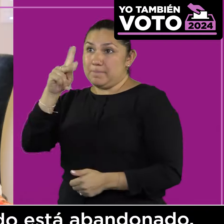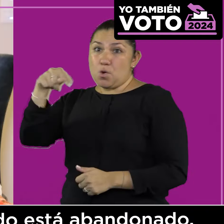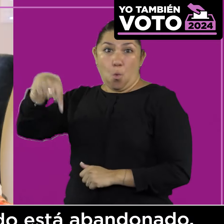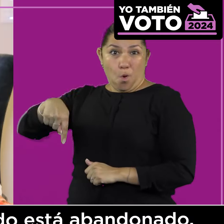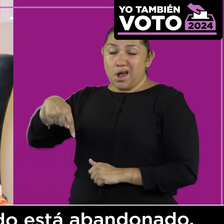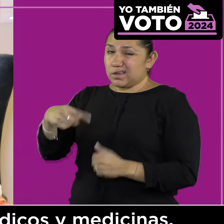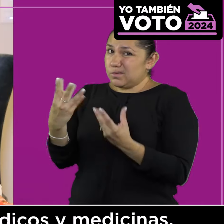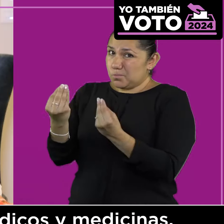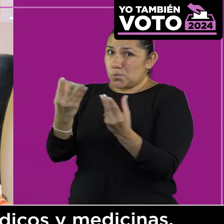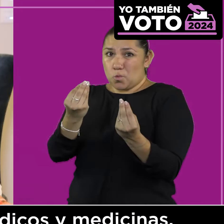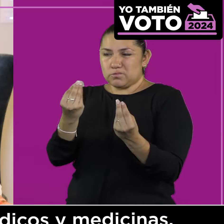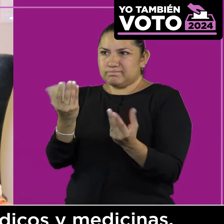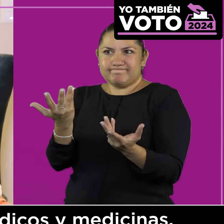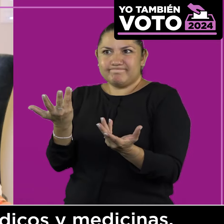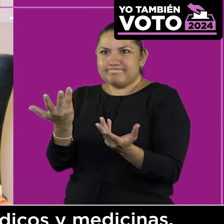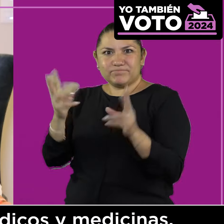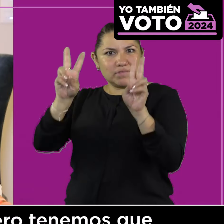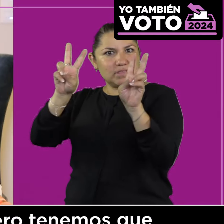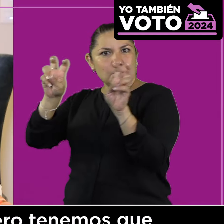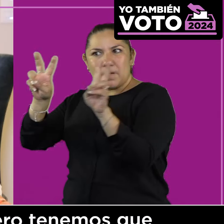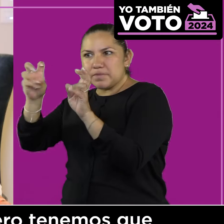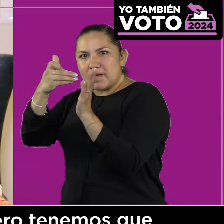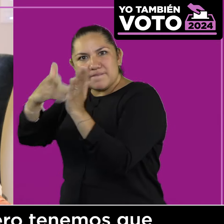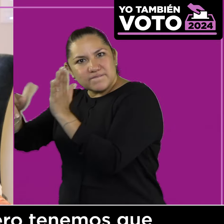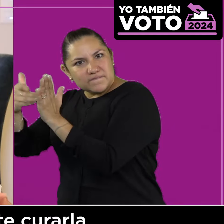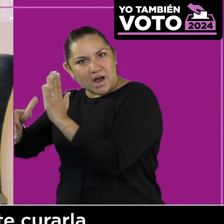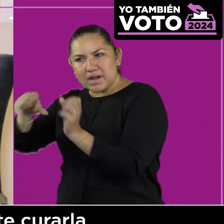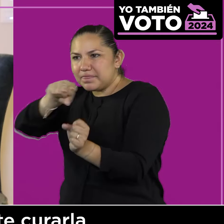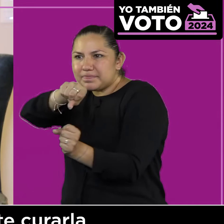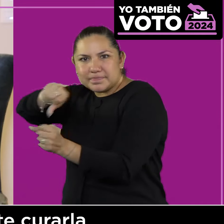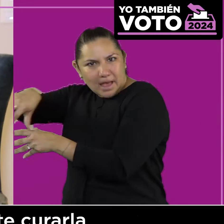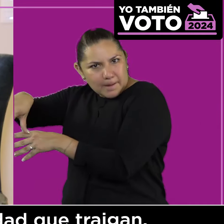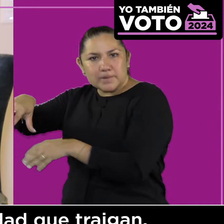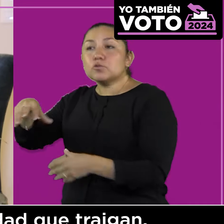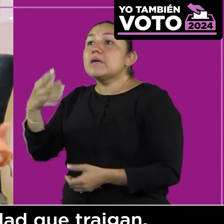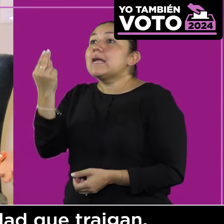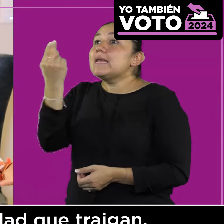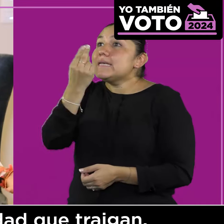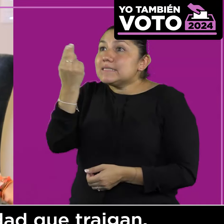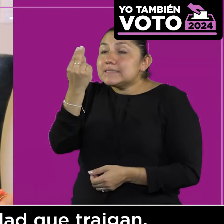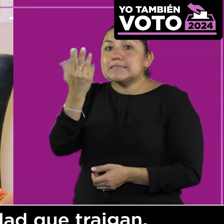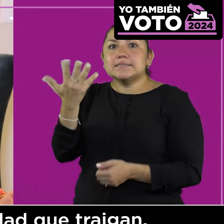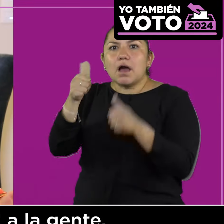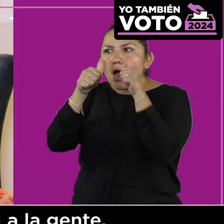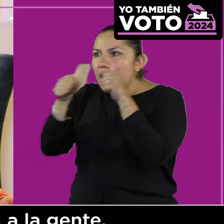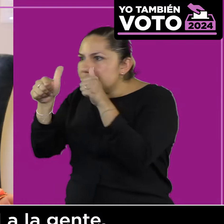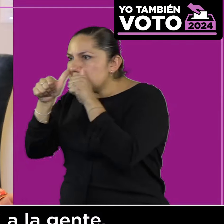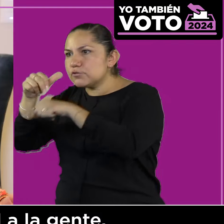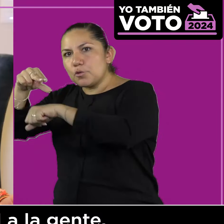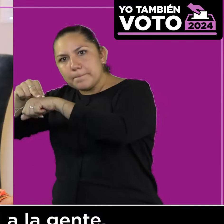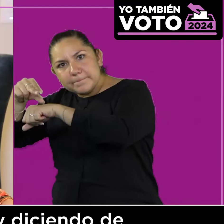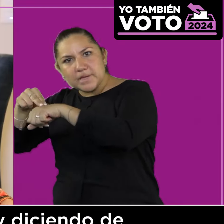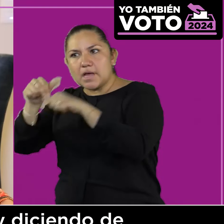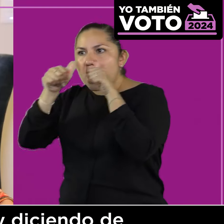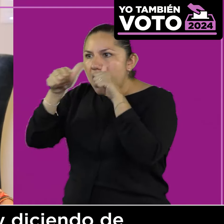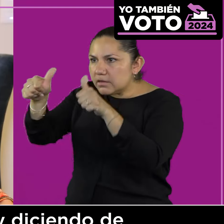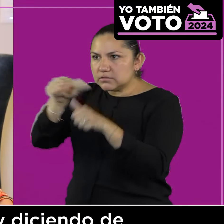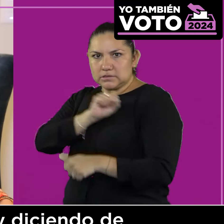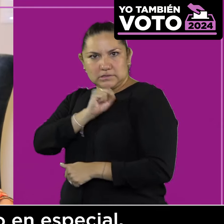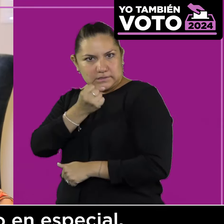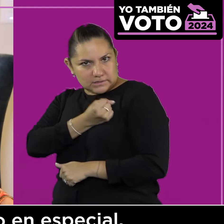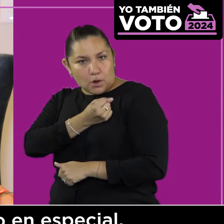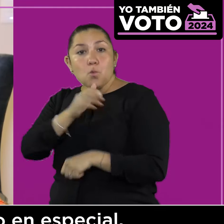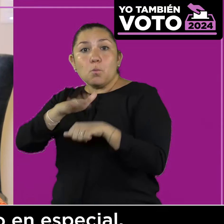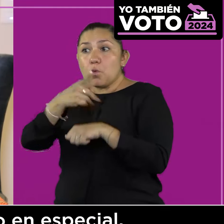está abandonado no tenemos médicos y medicinas Entonces primero tenemos que a la gente curarla de la enfermedad que traiga en general a la gente no no